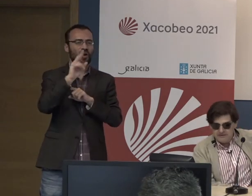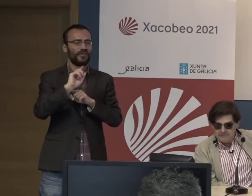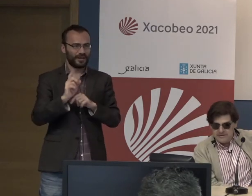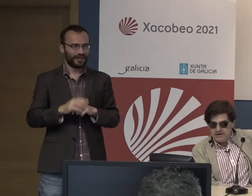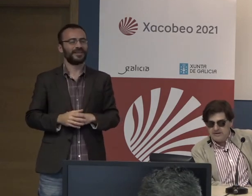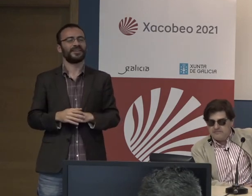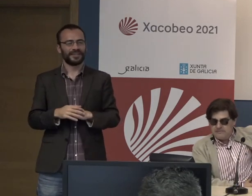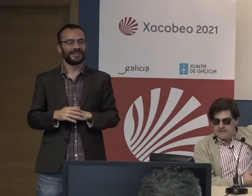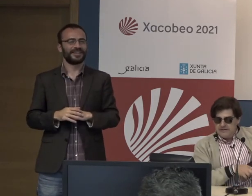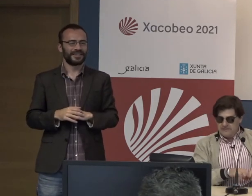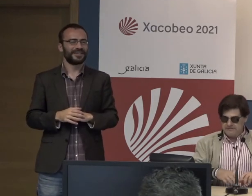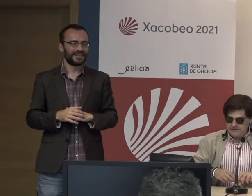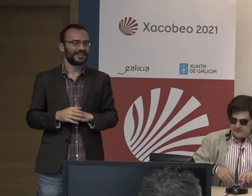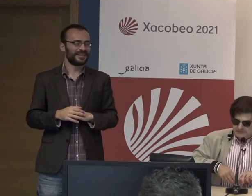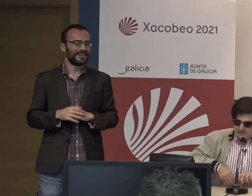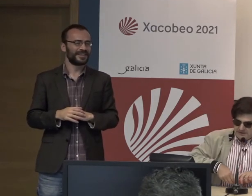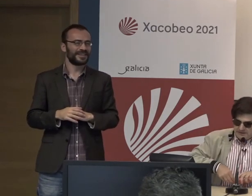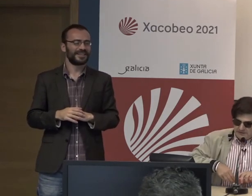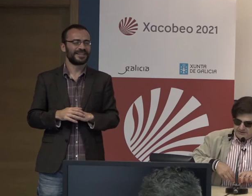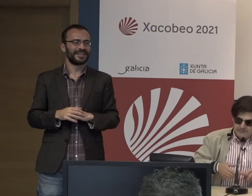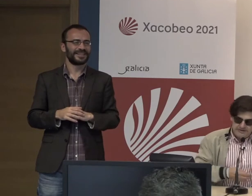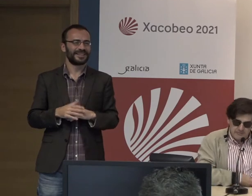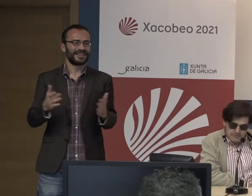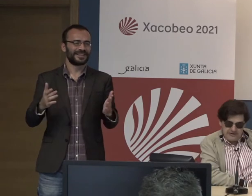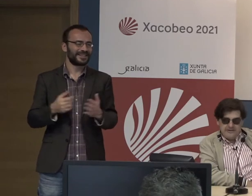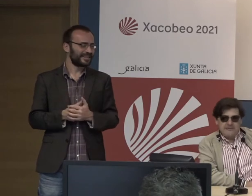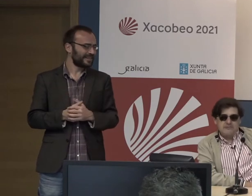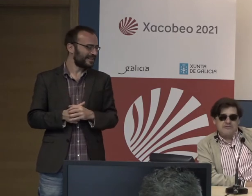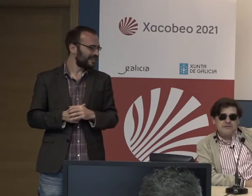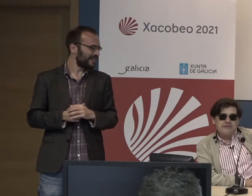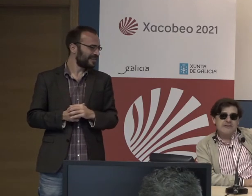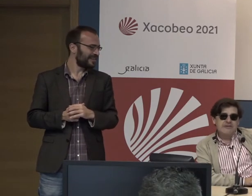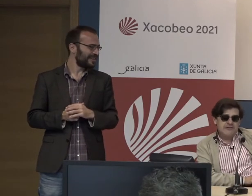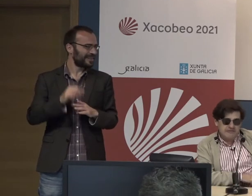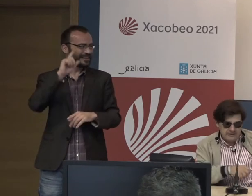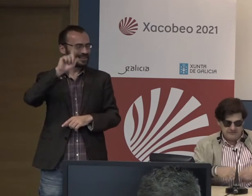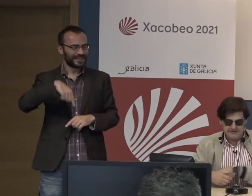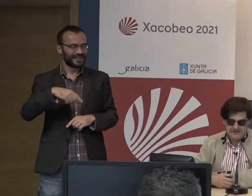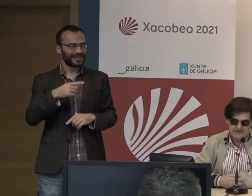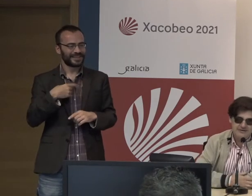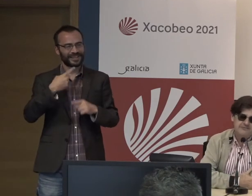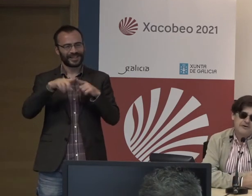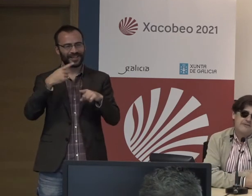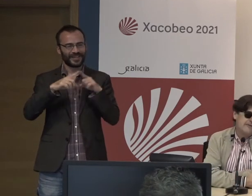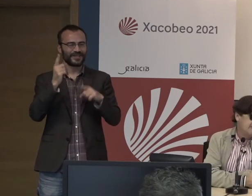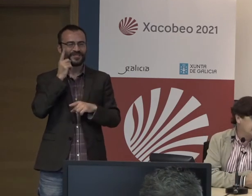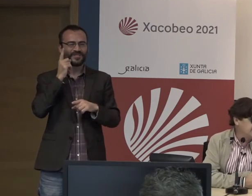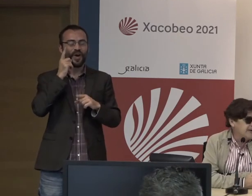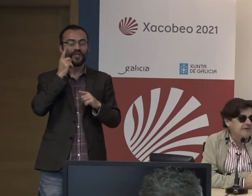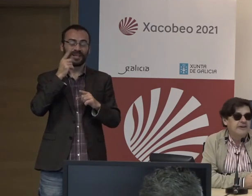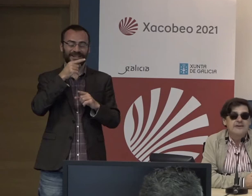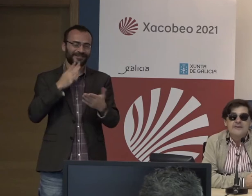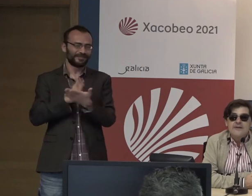igual. Misma. ¿Ah, este es selección? No. Lo del timbre sí lo puedo poner en selección. Pero también tengo el reloj. Tengo un programa que me